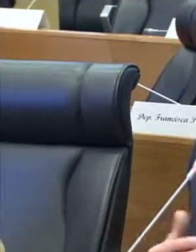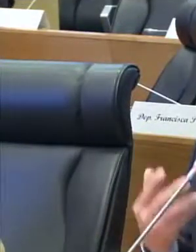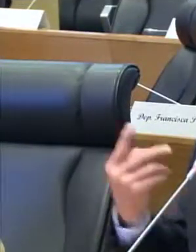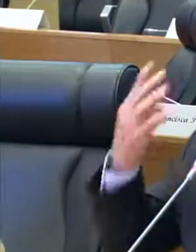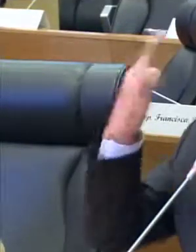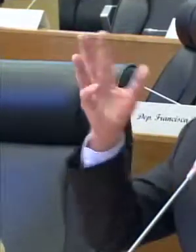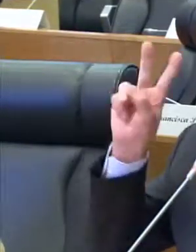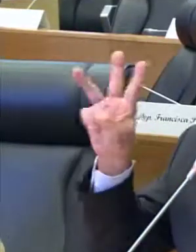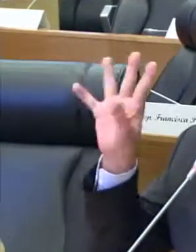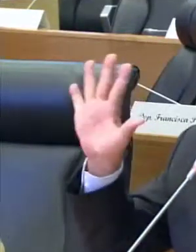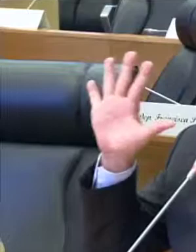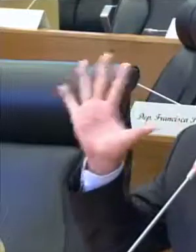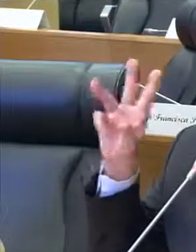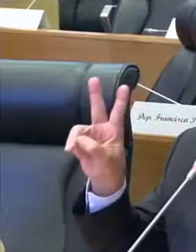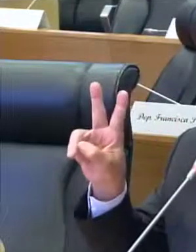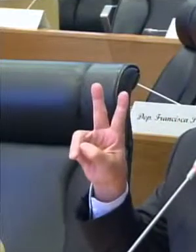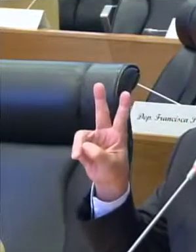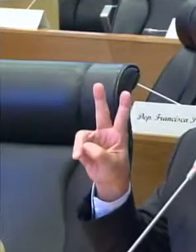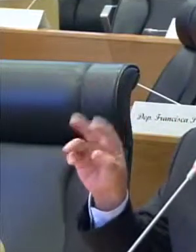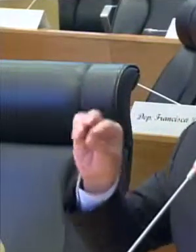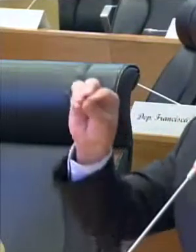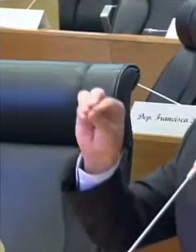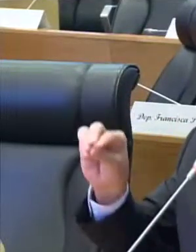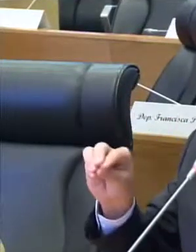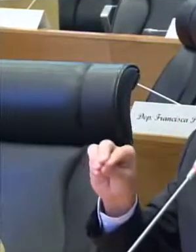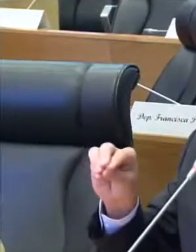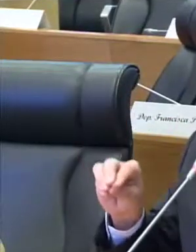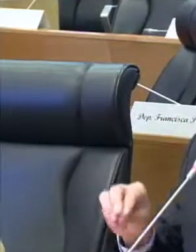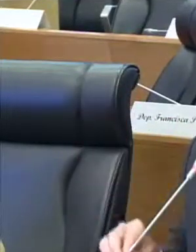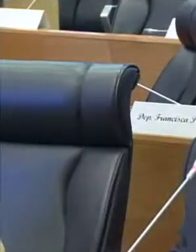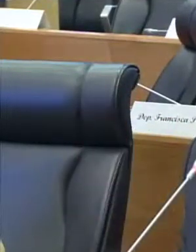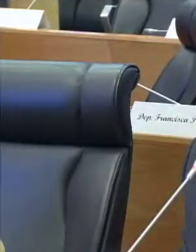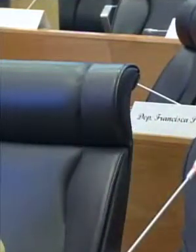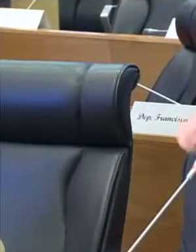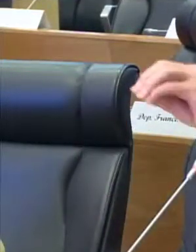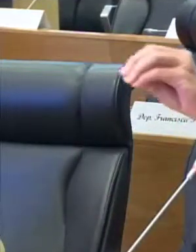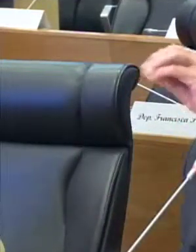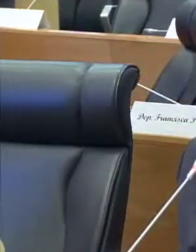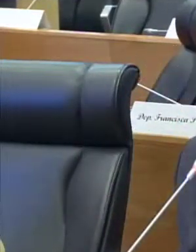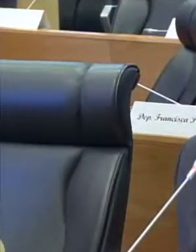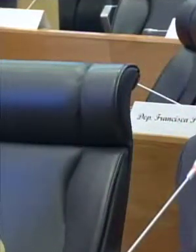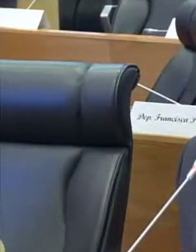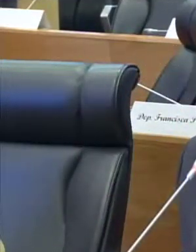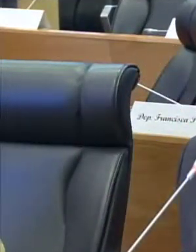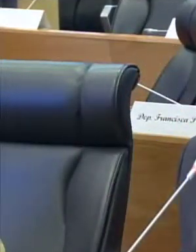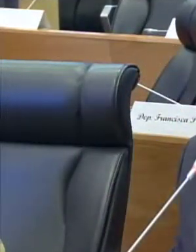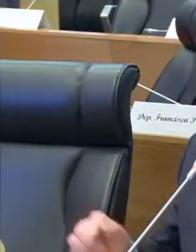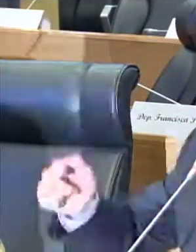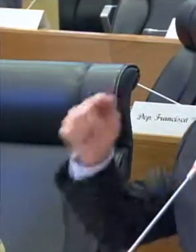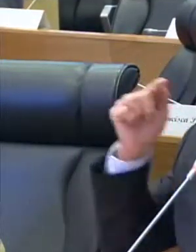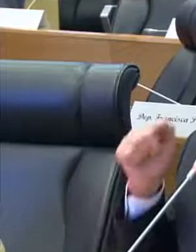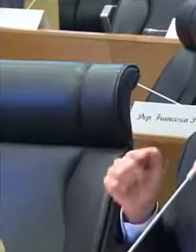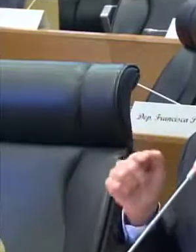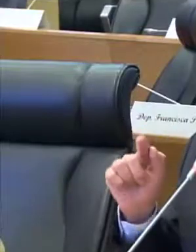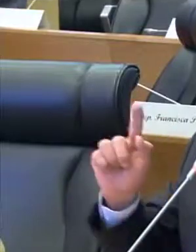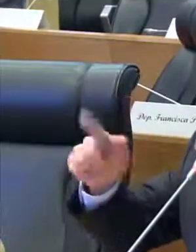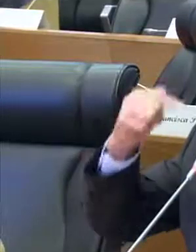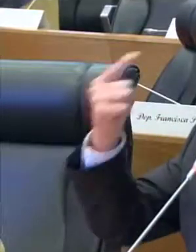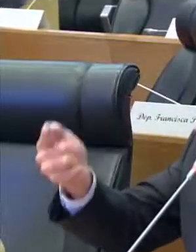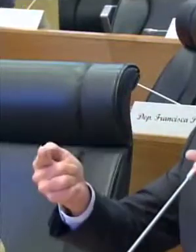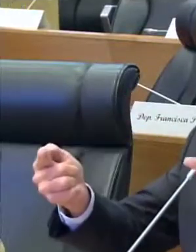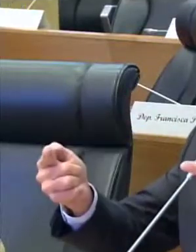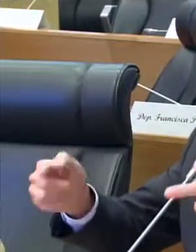políticas, que chegam a ter 12 ônibus, 12, porque preenche a documentação e o governo federal remete. A